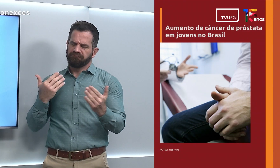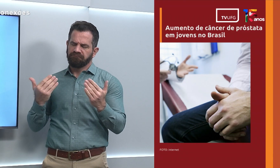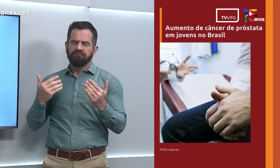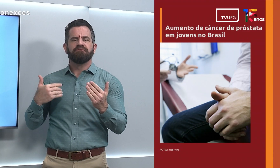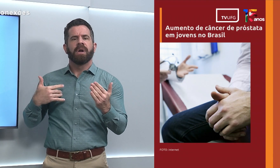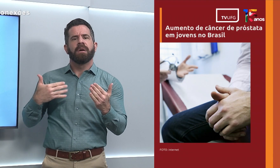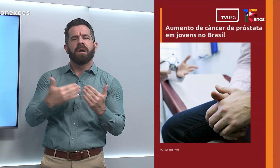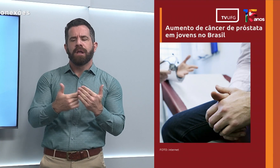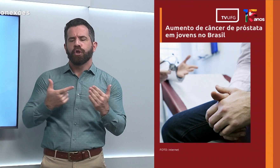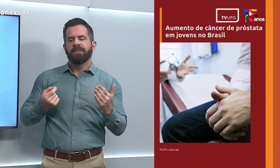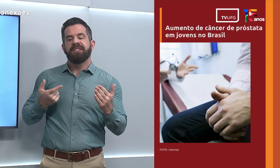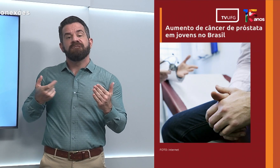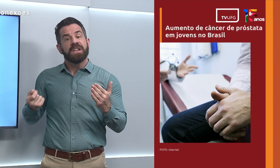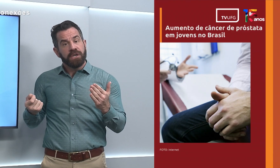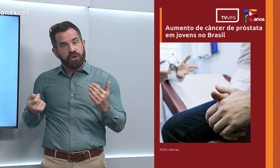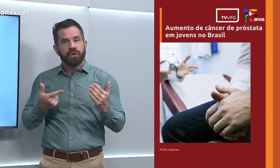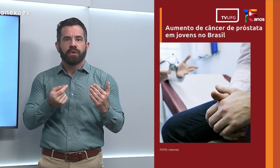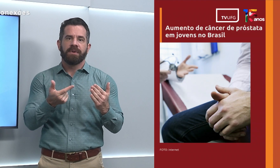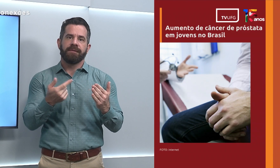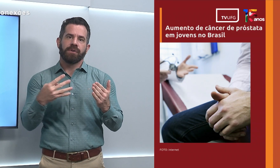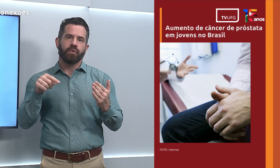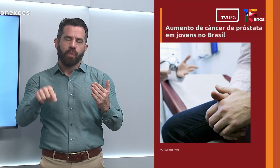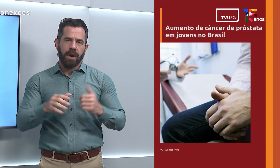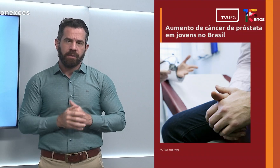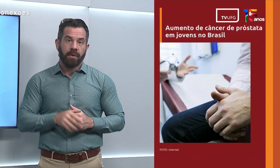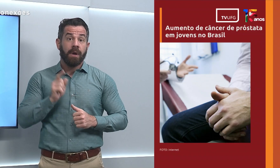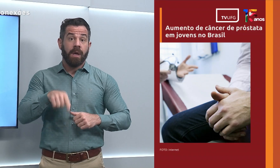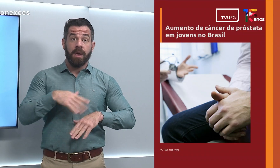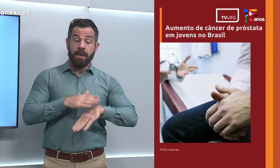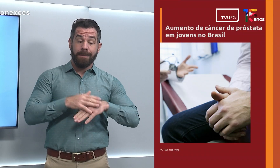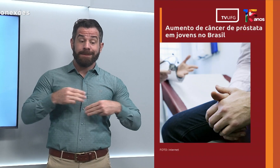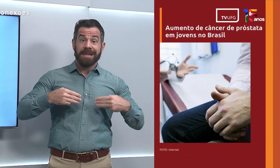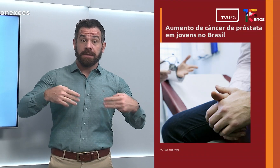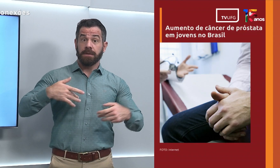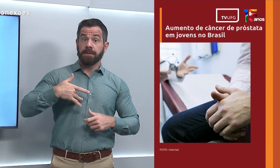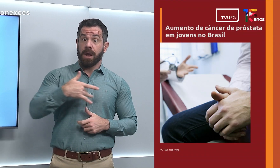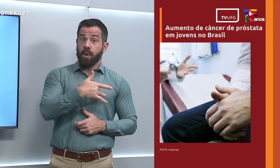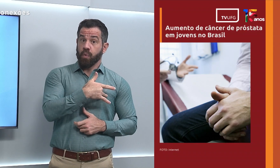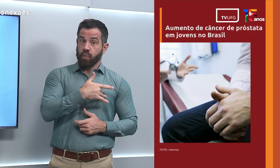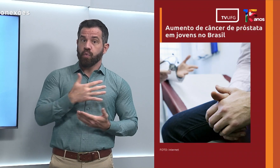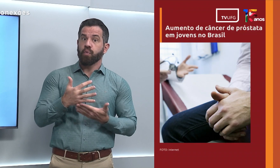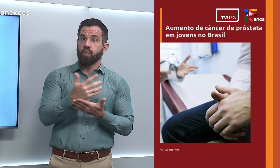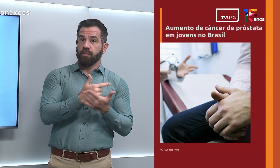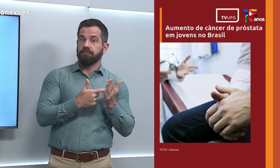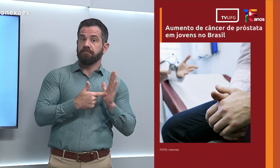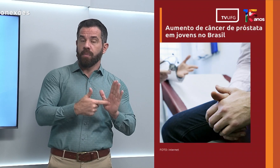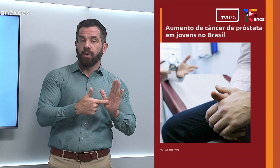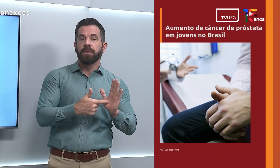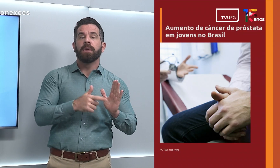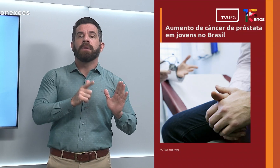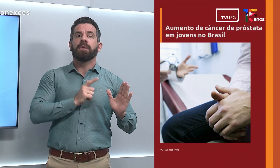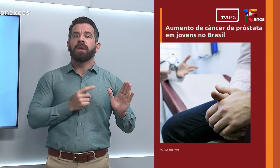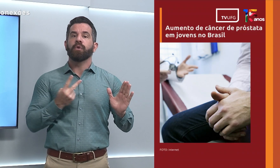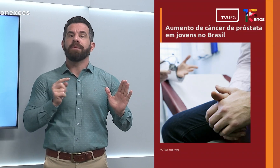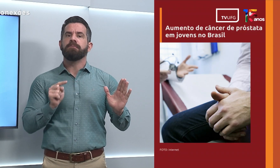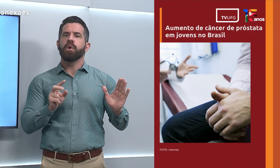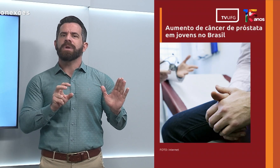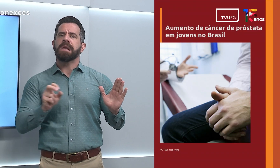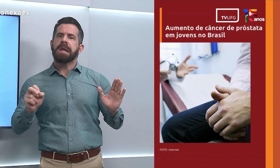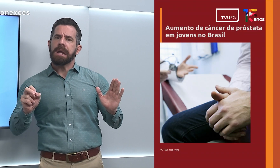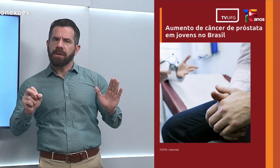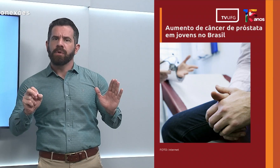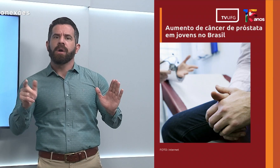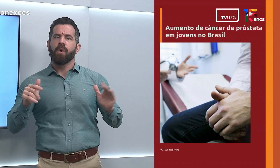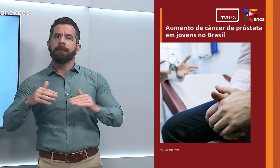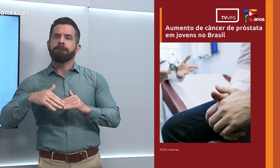Esses dados são do Ministério da Saúde e mostram um salto de 2.500 para mais de